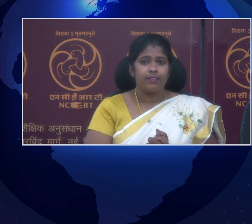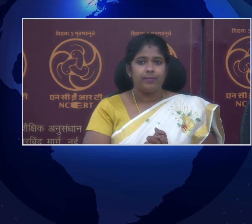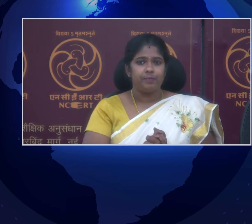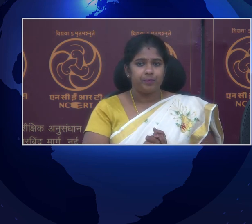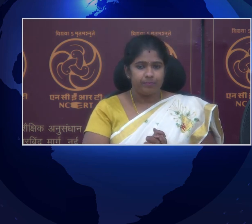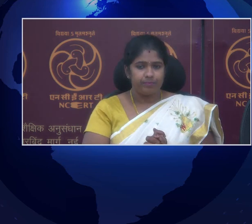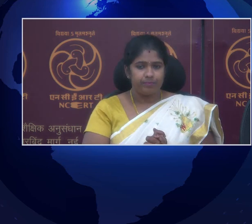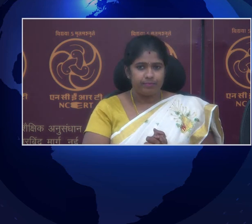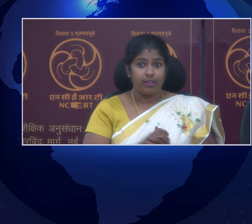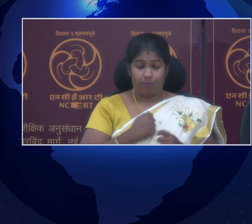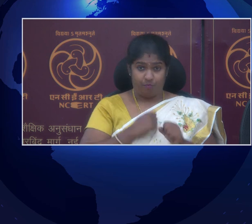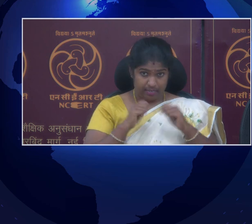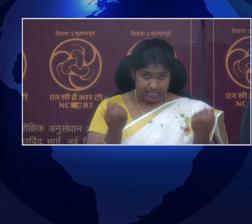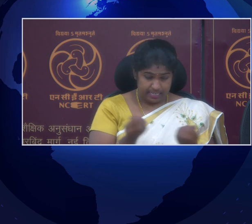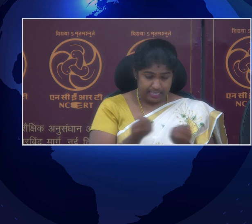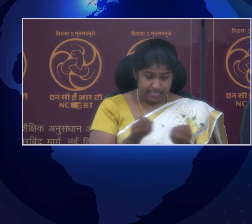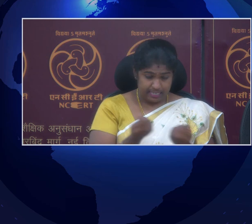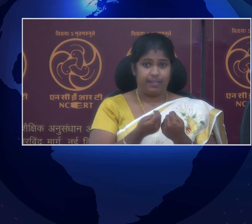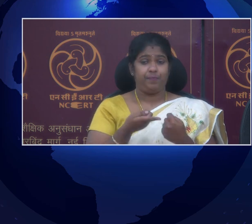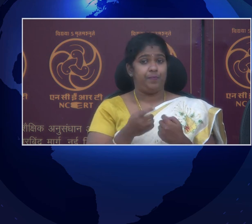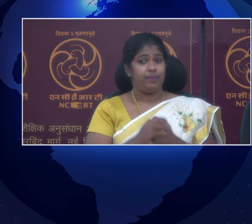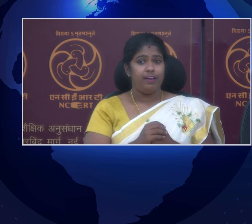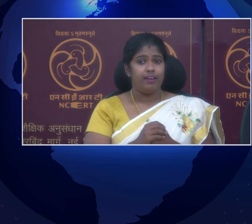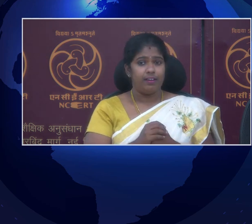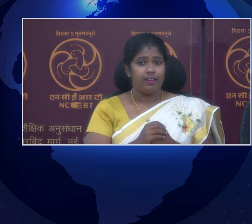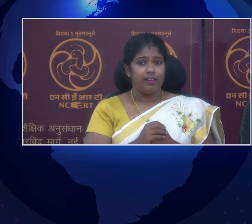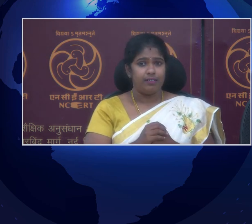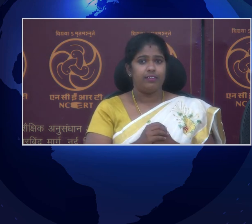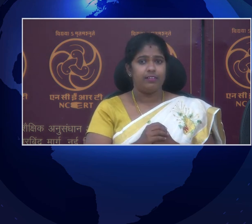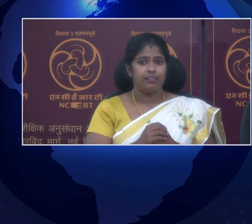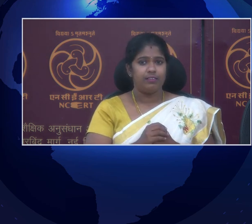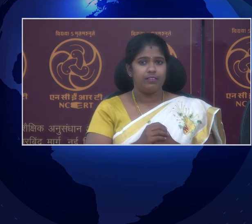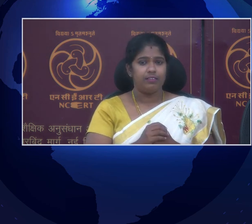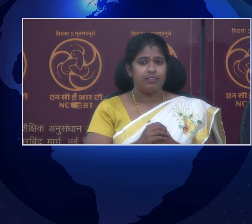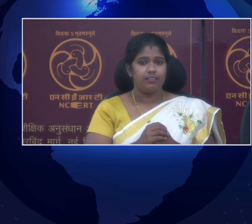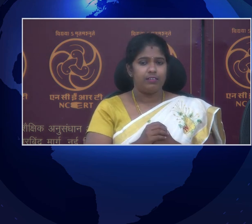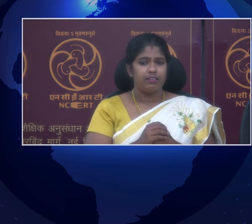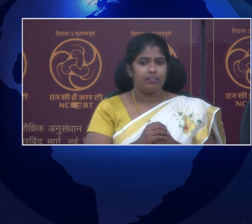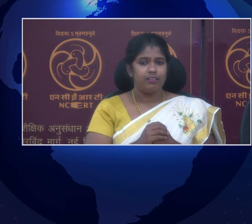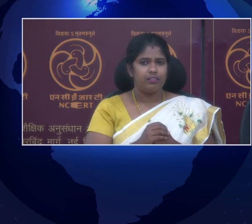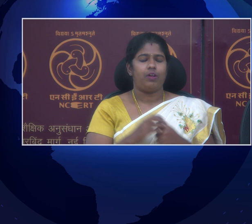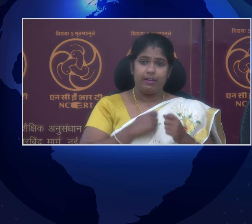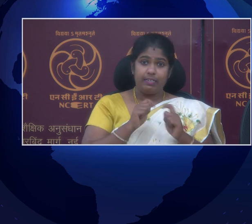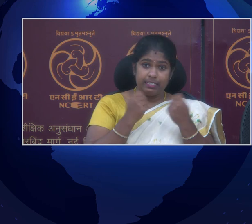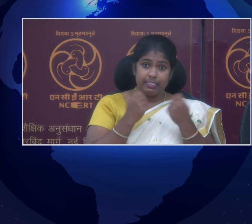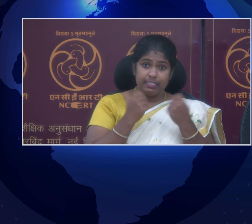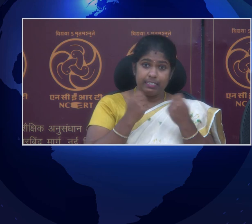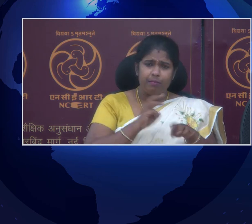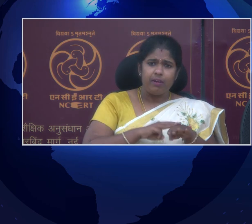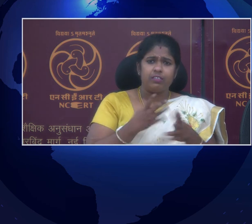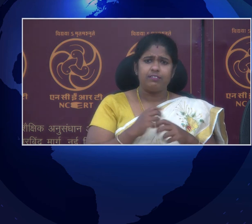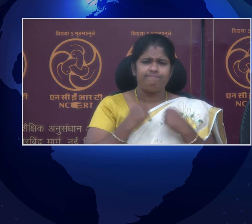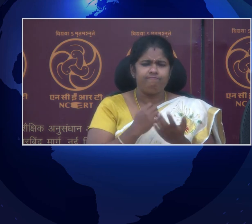जो हमारी टीम है, जो हमारे जो सुकान जी हैं और जितनी हमारी टीम है, वो बड़े प्रयत्नशील